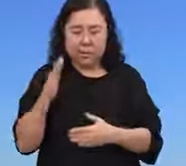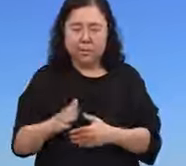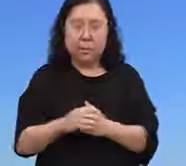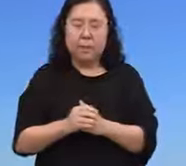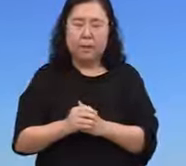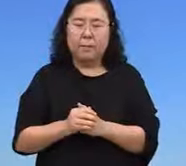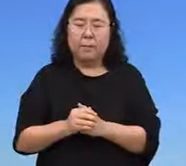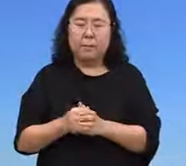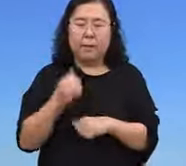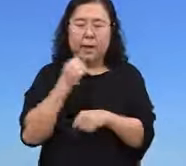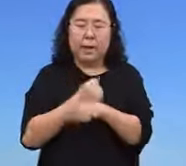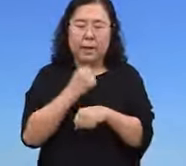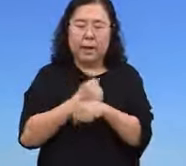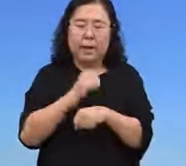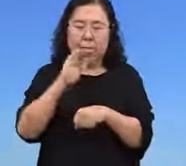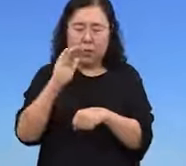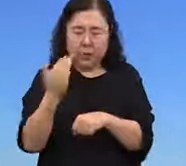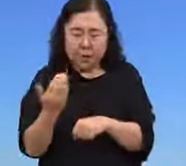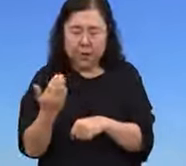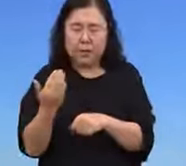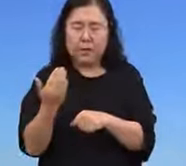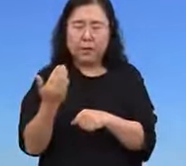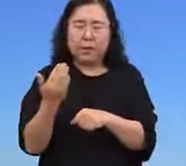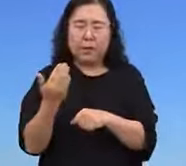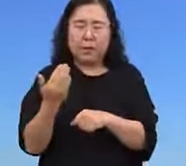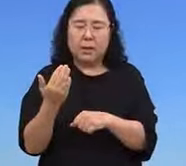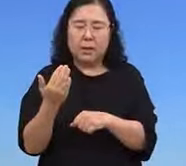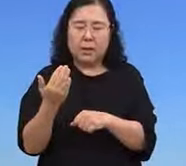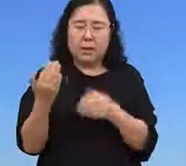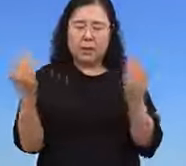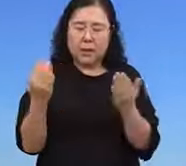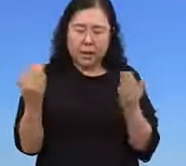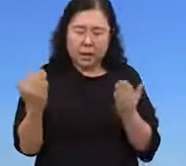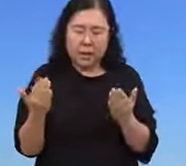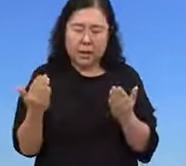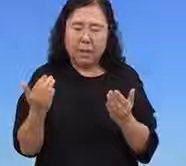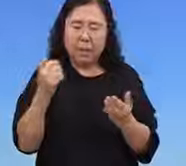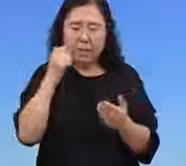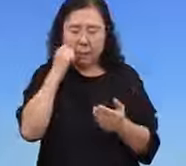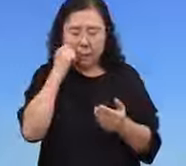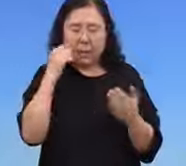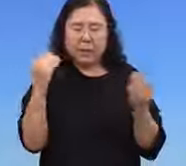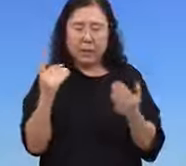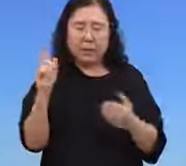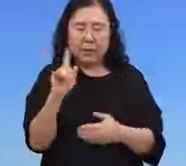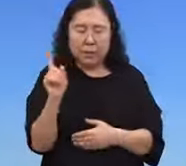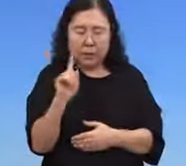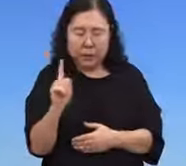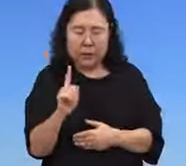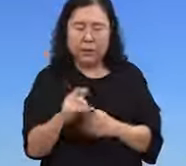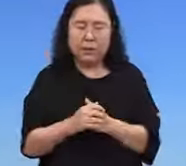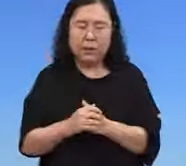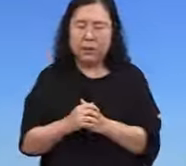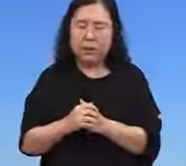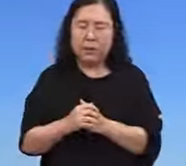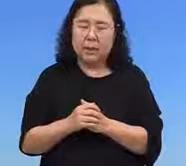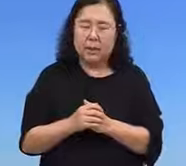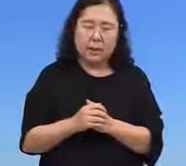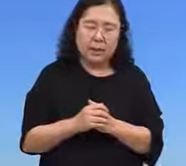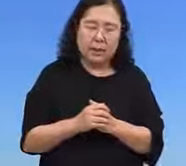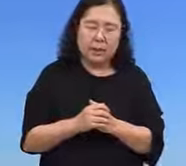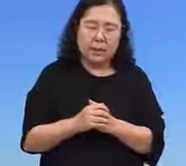하시고, 해야 되는, 마땅히 해야 되는 그 무엇을 하지 않은 것이 무엇인지 아버지 그것을 돌아보고 점검하는